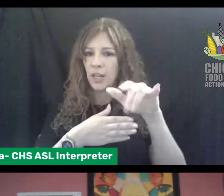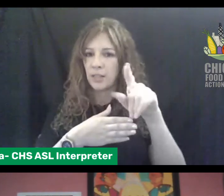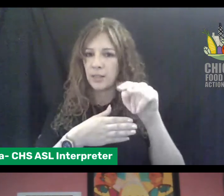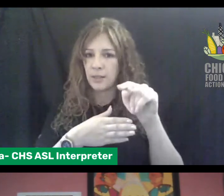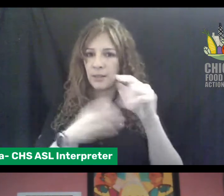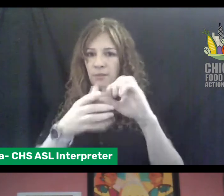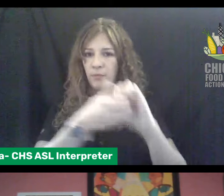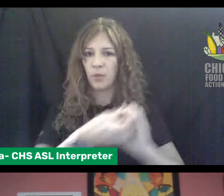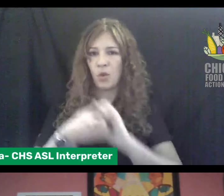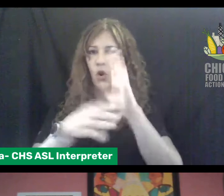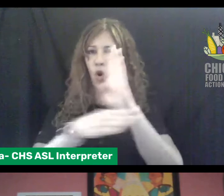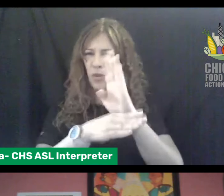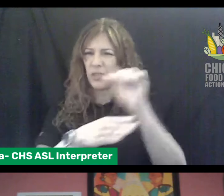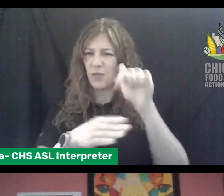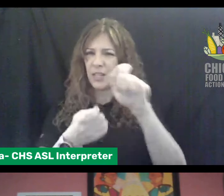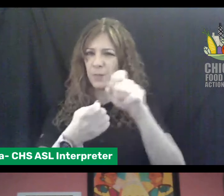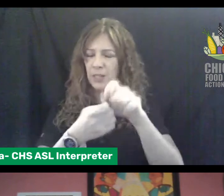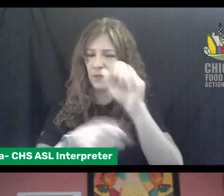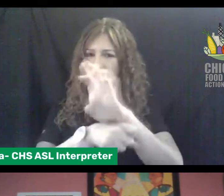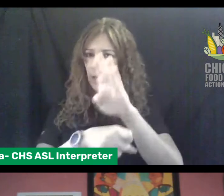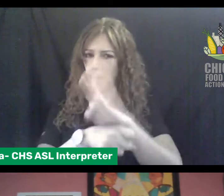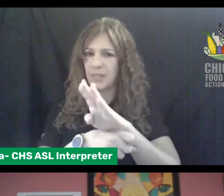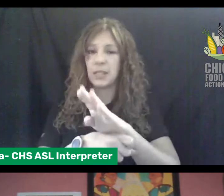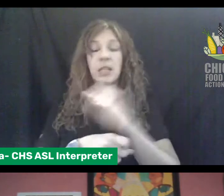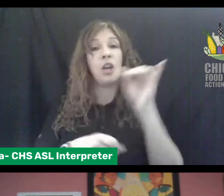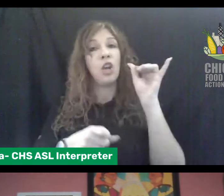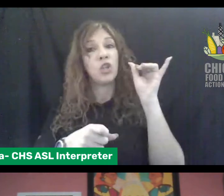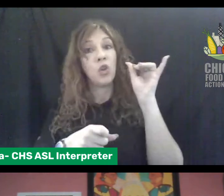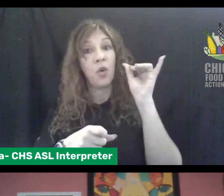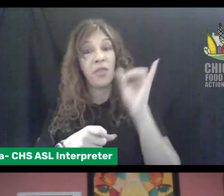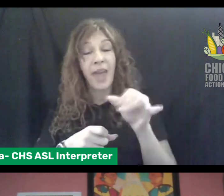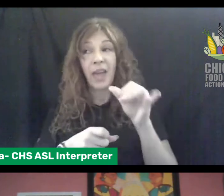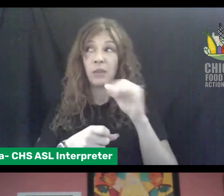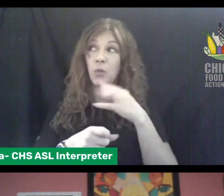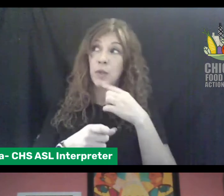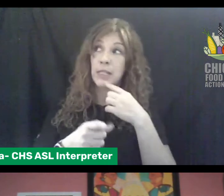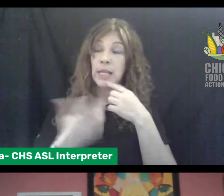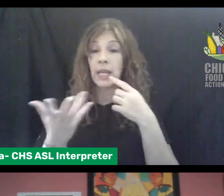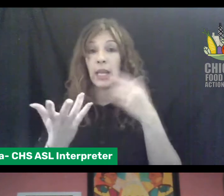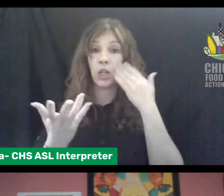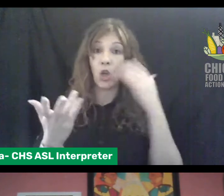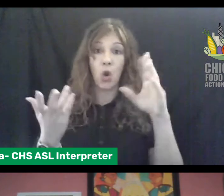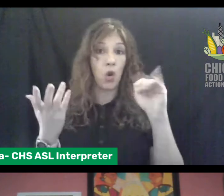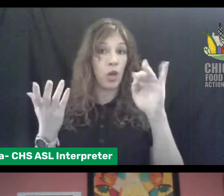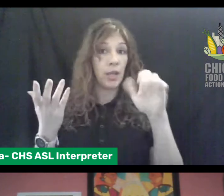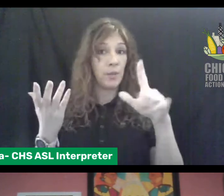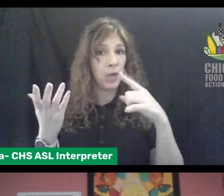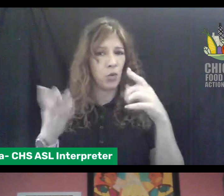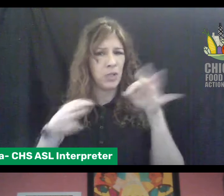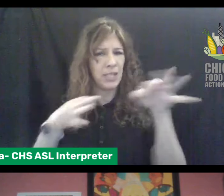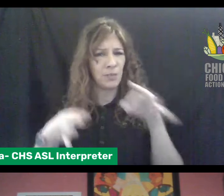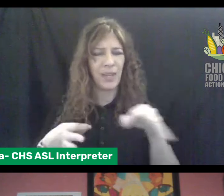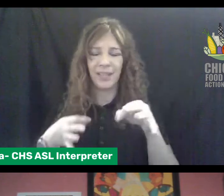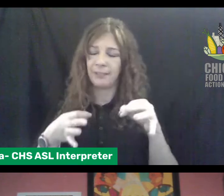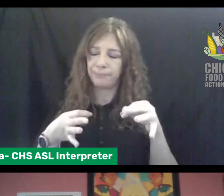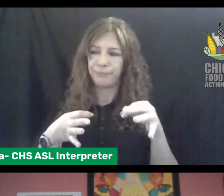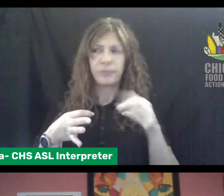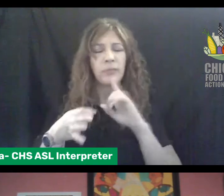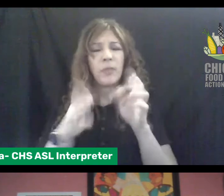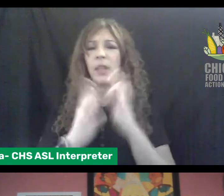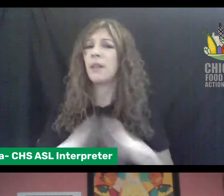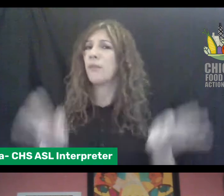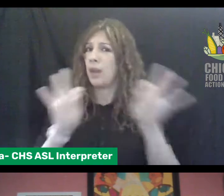que nosotros tenemos aquí en la cooperativa. Así como decía Camille, ¿verdad? No, creo que es